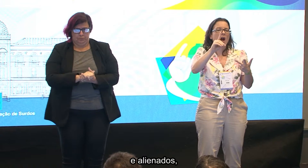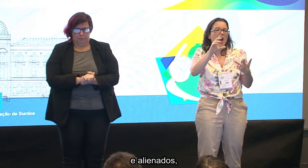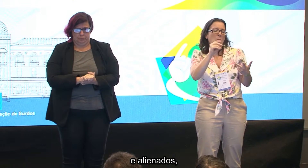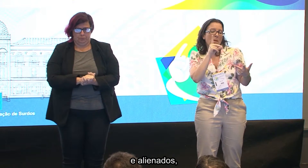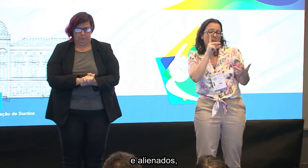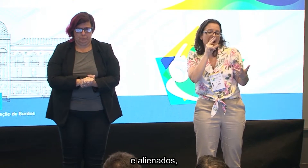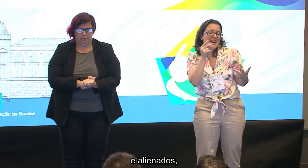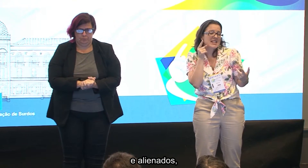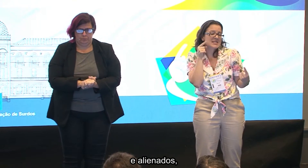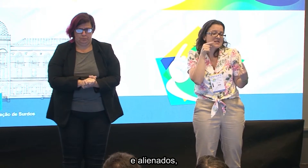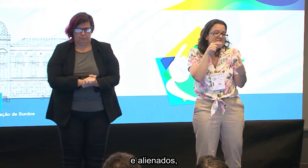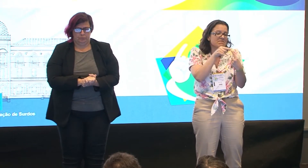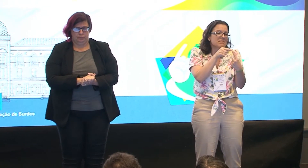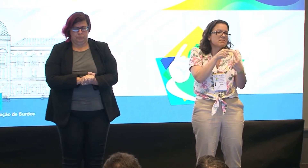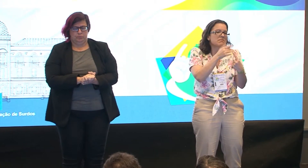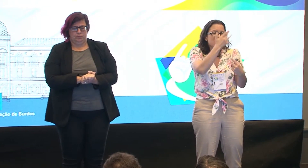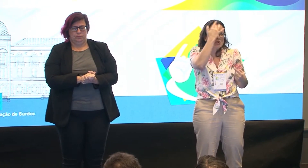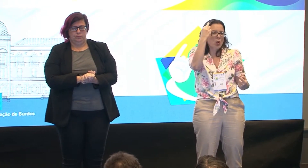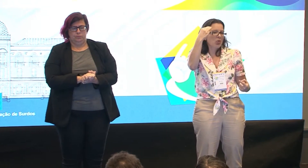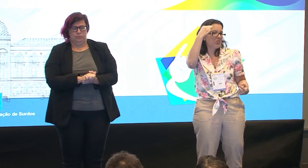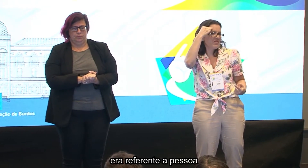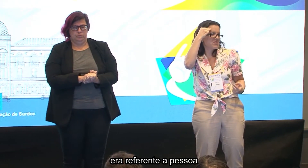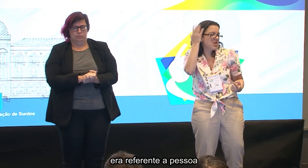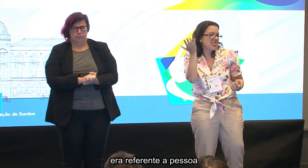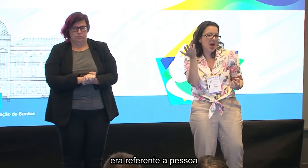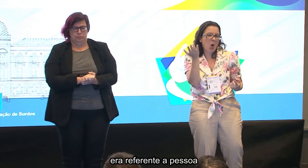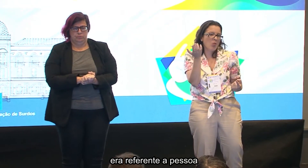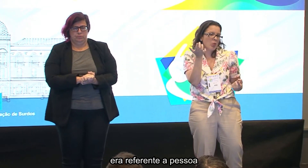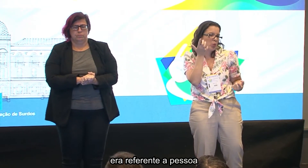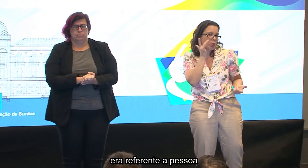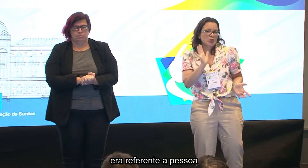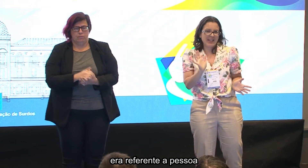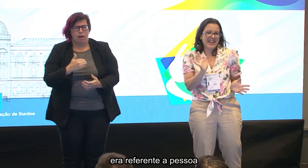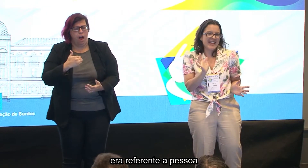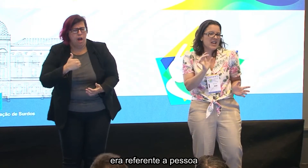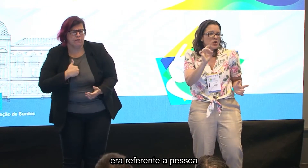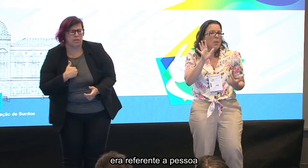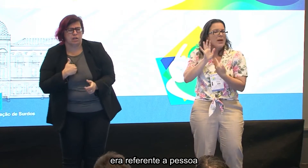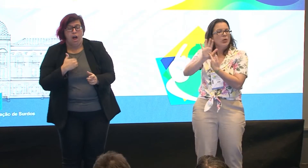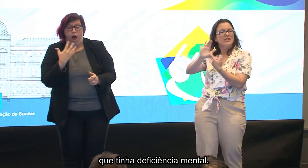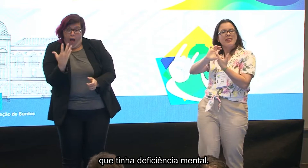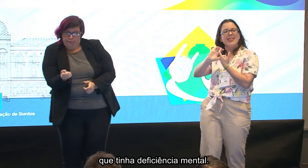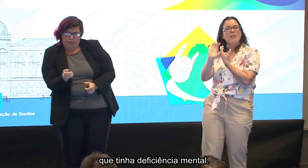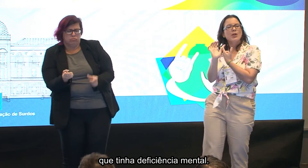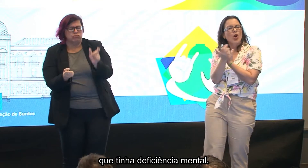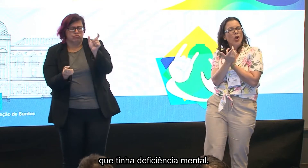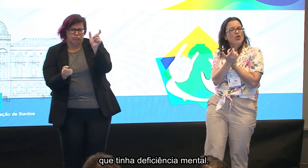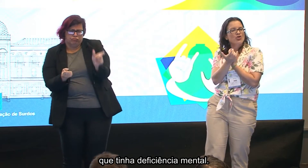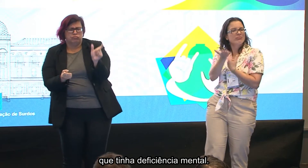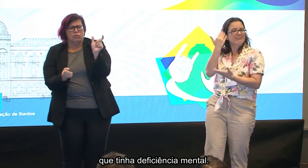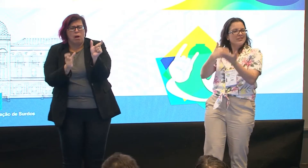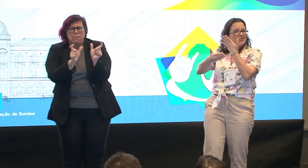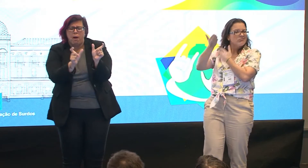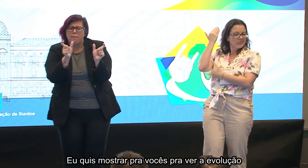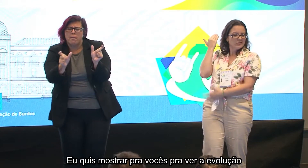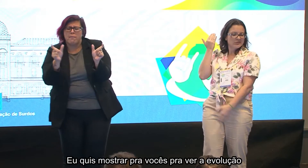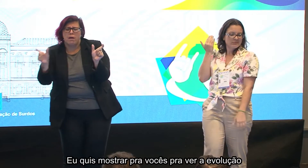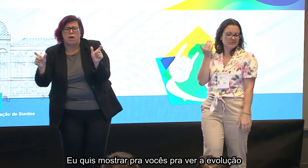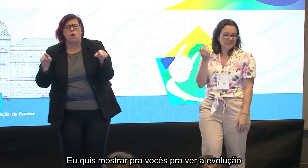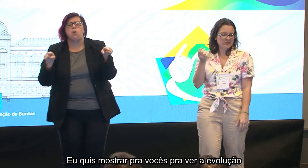e alienados. Então, que era referente à pessoa que tinha deficiência mental. Então, eu quis mostrar